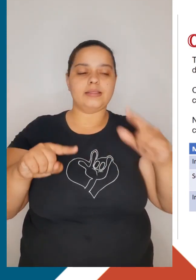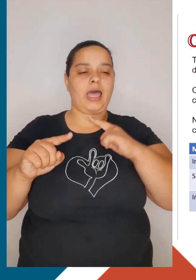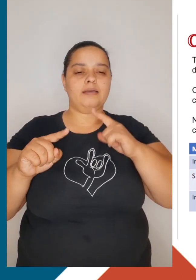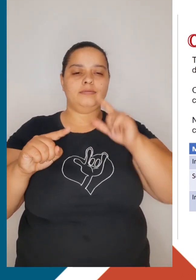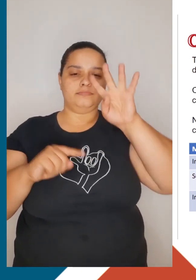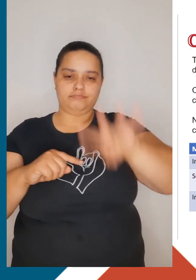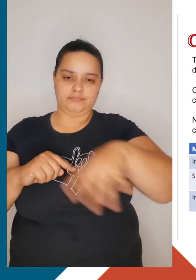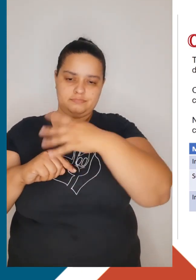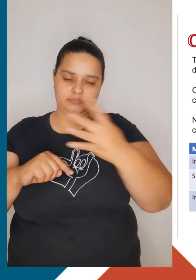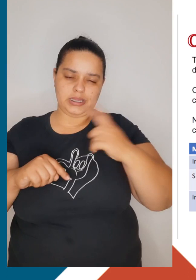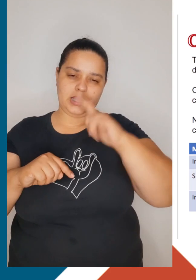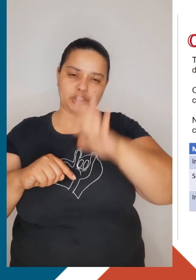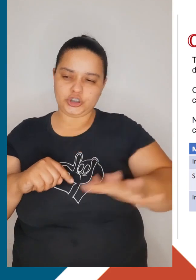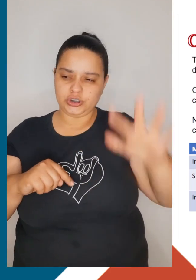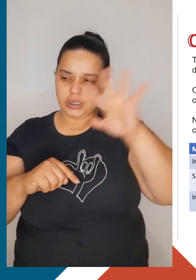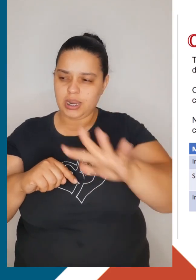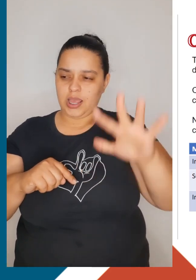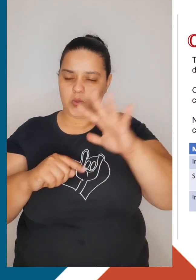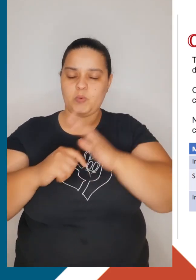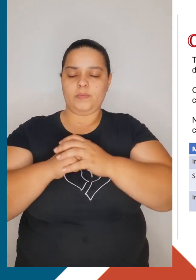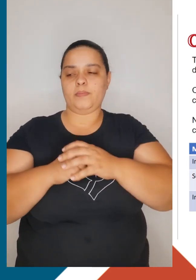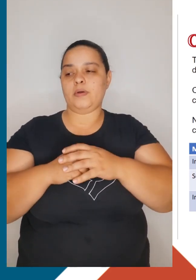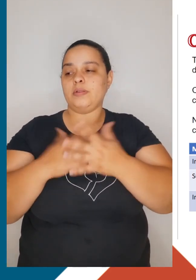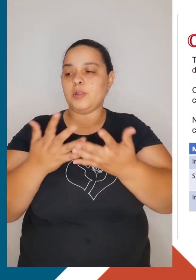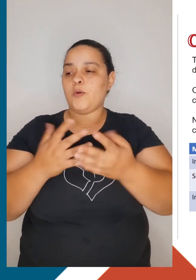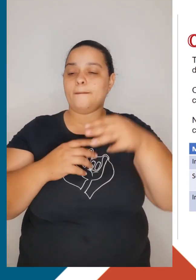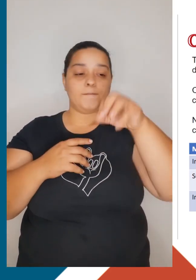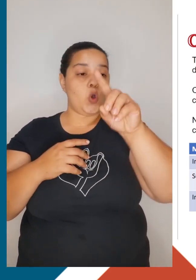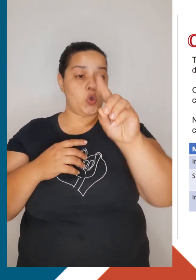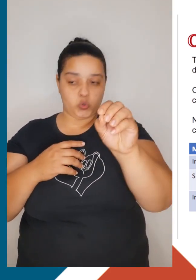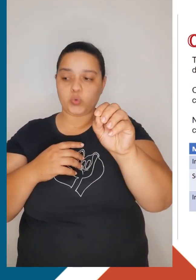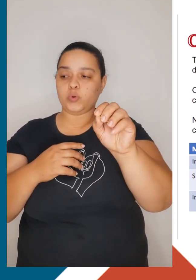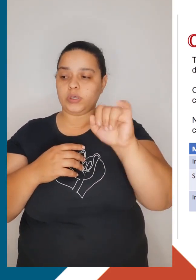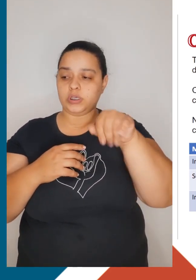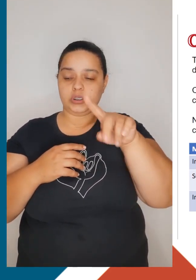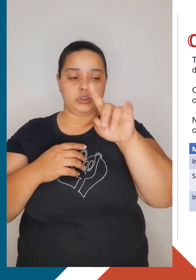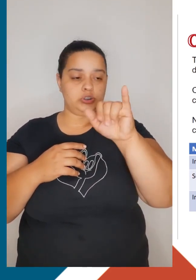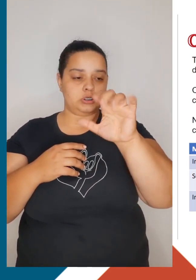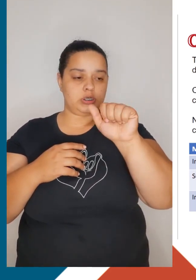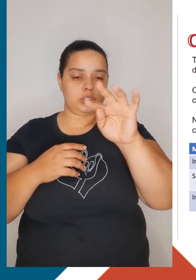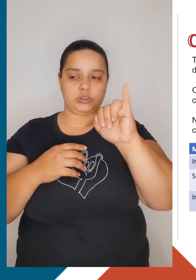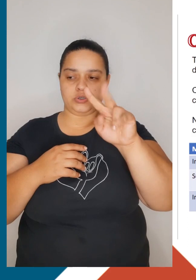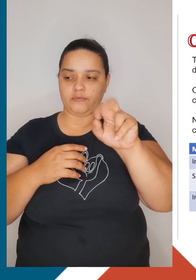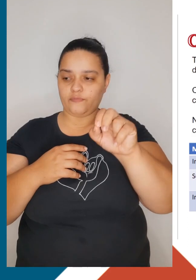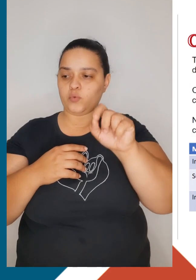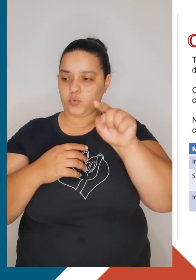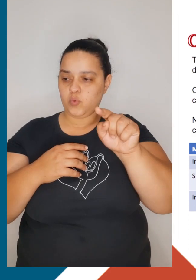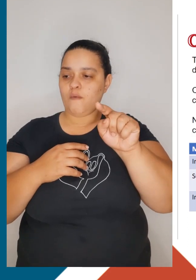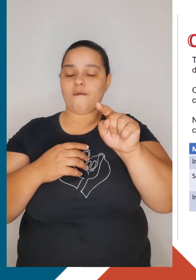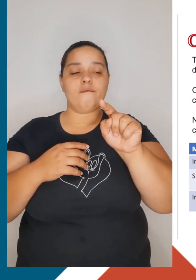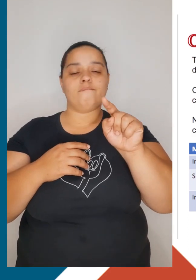São valores gerais atribuídos aos modos. Então, no modo indicativo, nós temos como valor